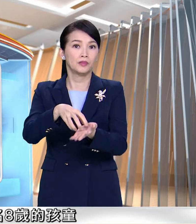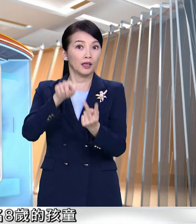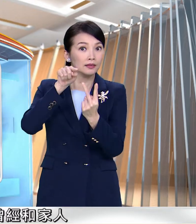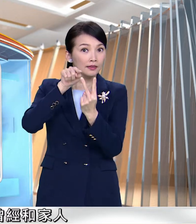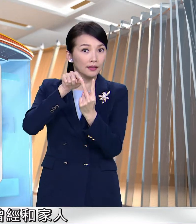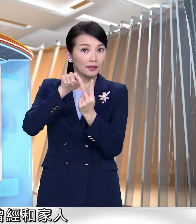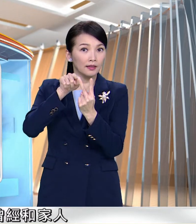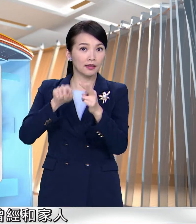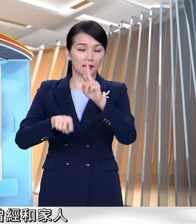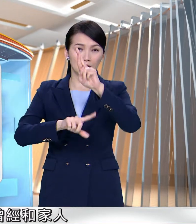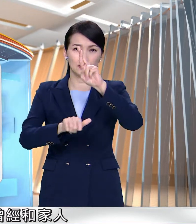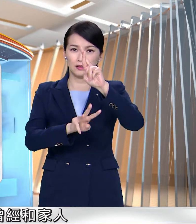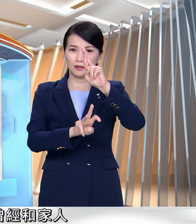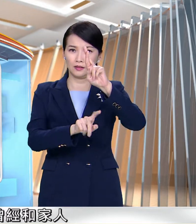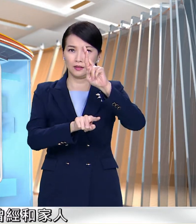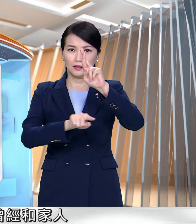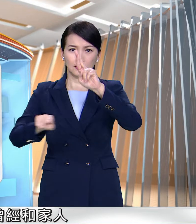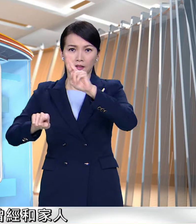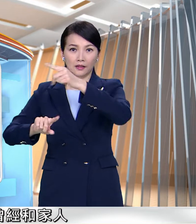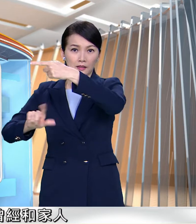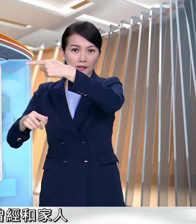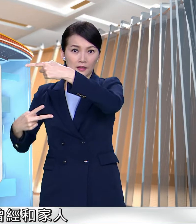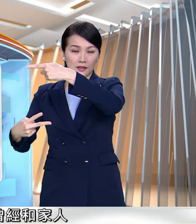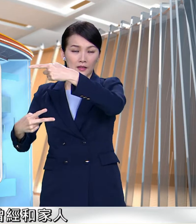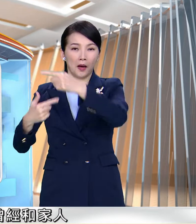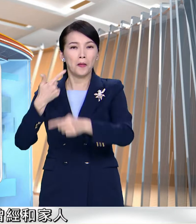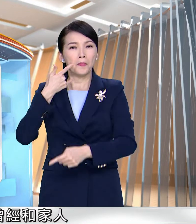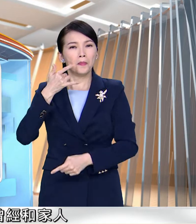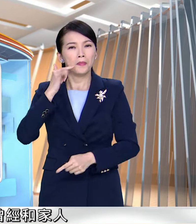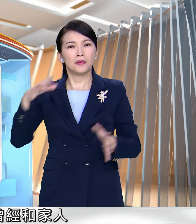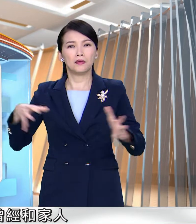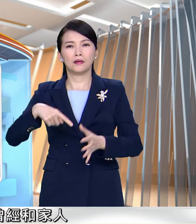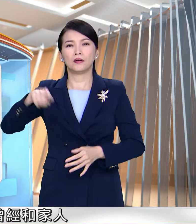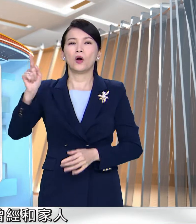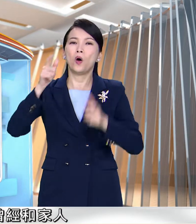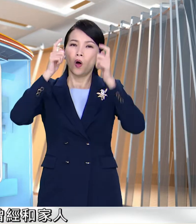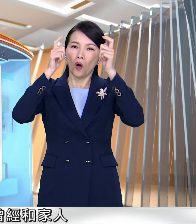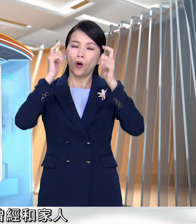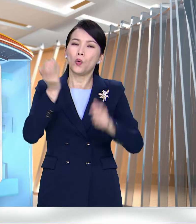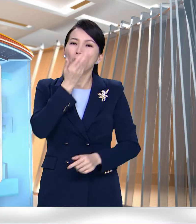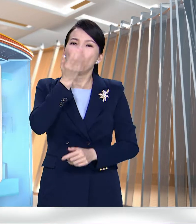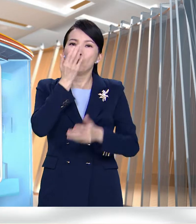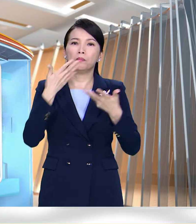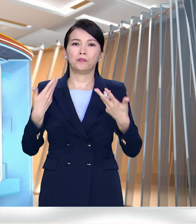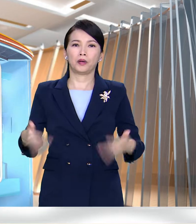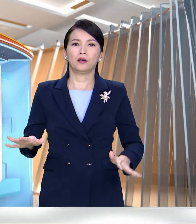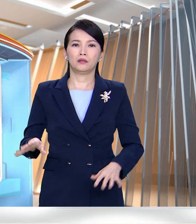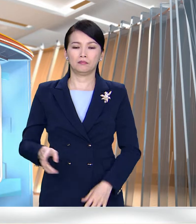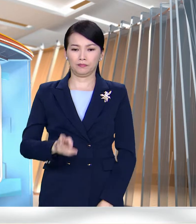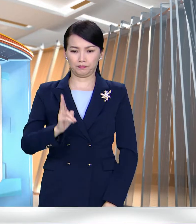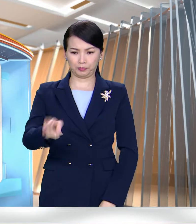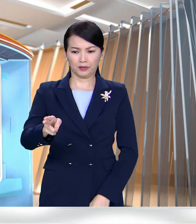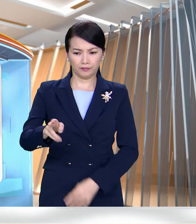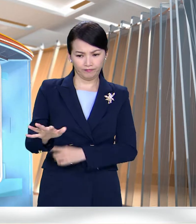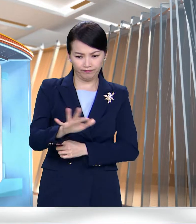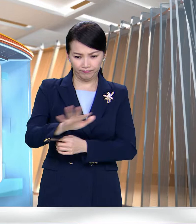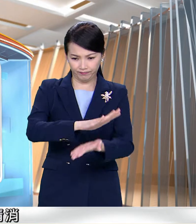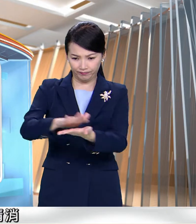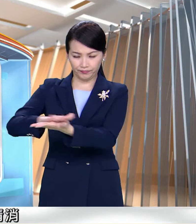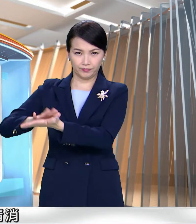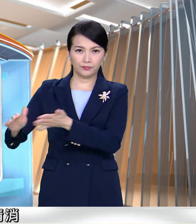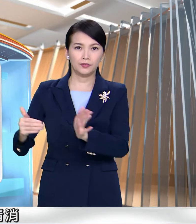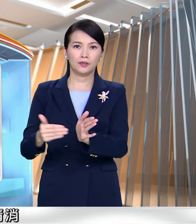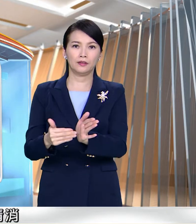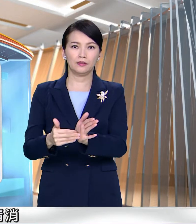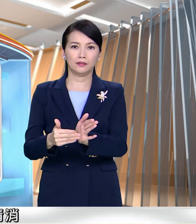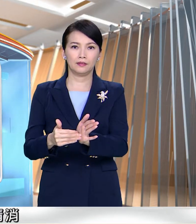童，上个月31号到1月2号，曾经和家人一起到高雄旅游，目